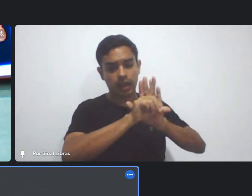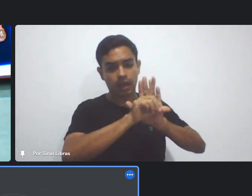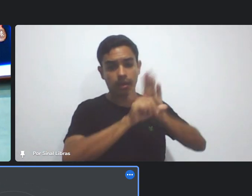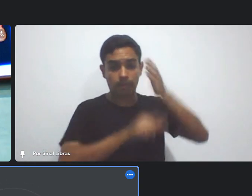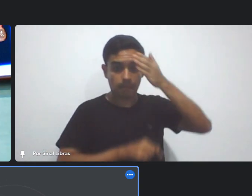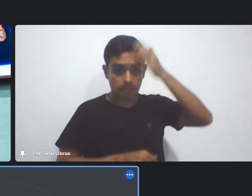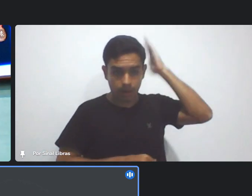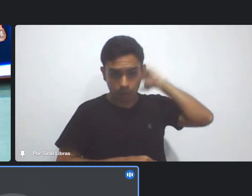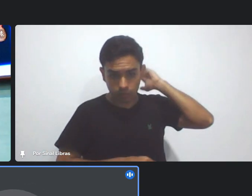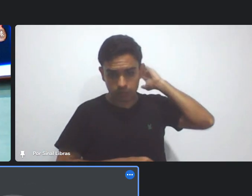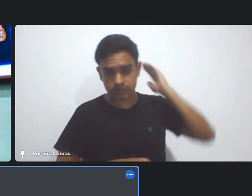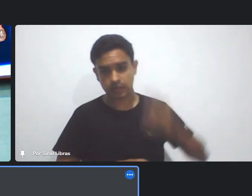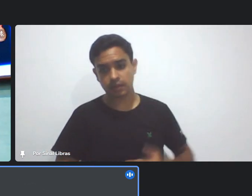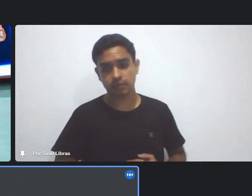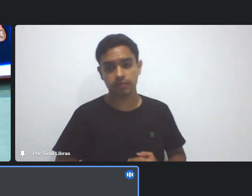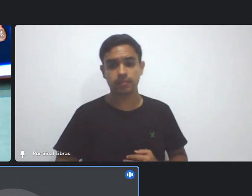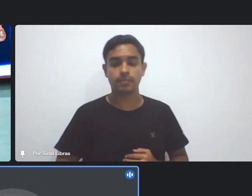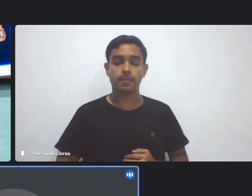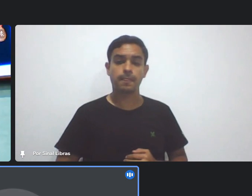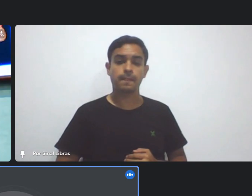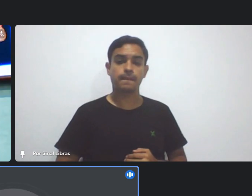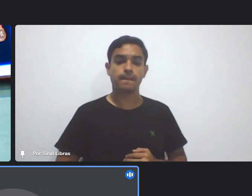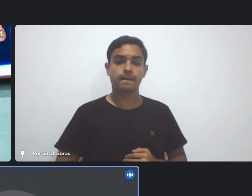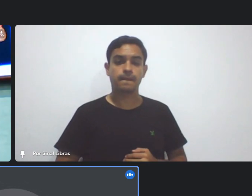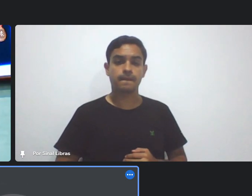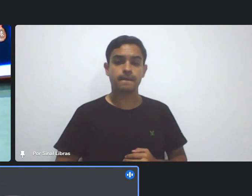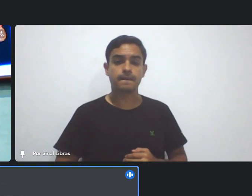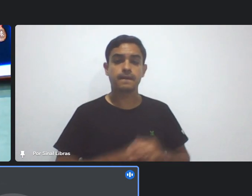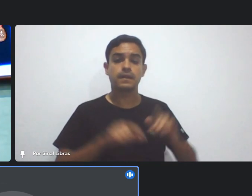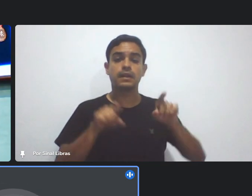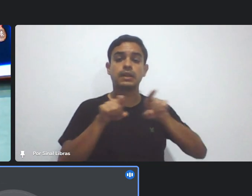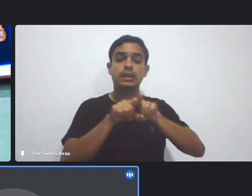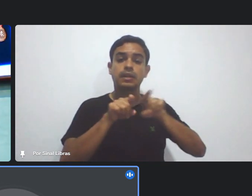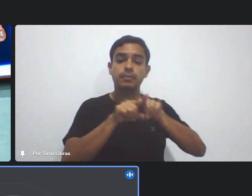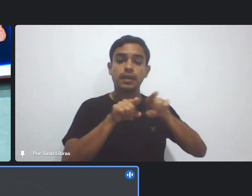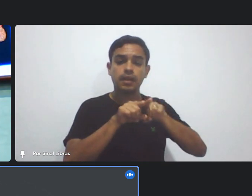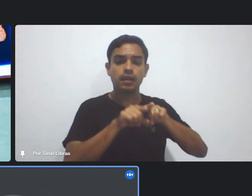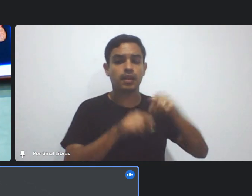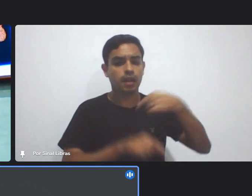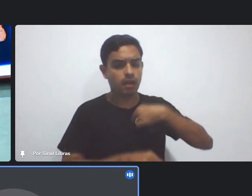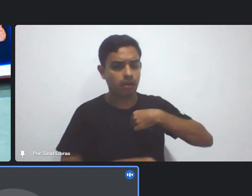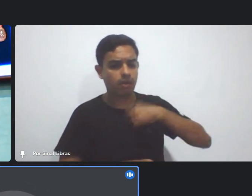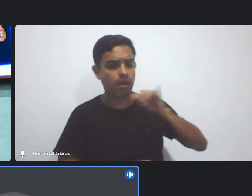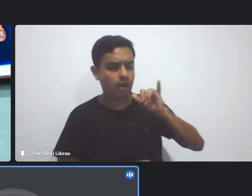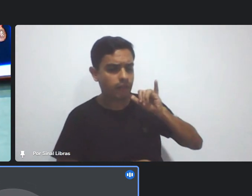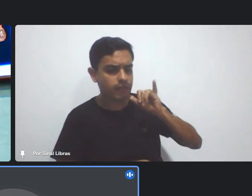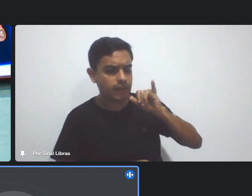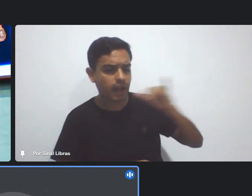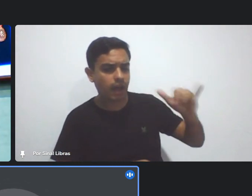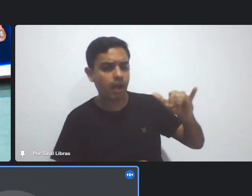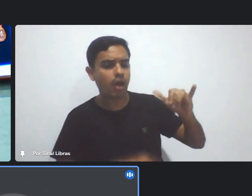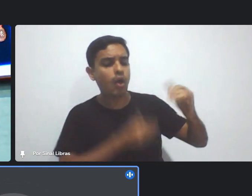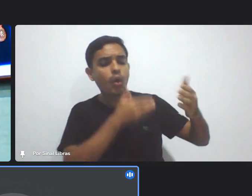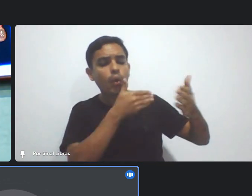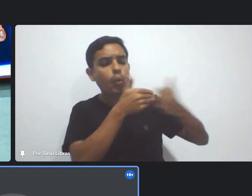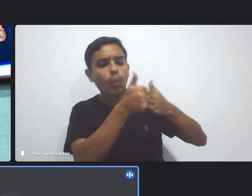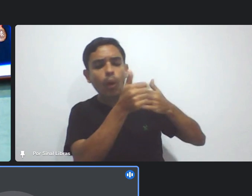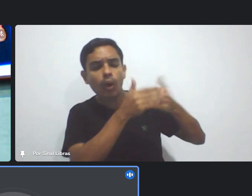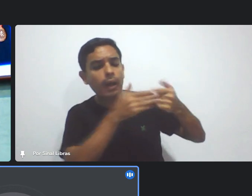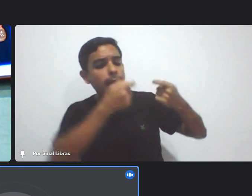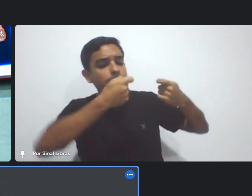certo? E outra coisa também, só quero dizer também que qualquer coisa que